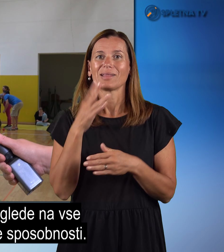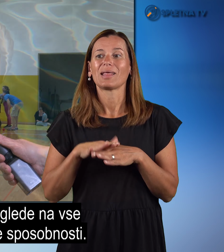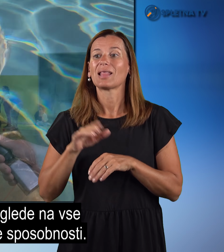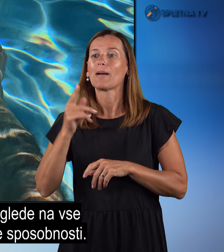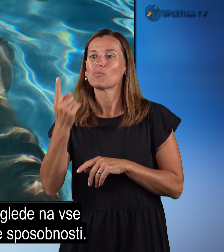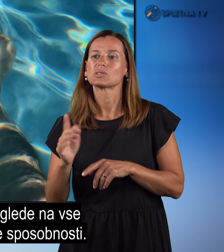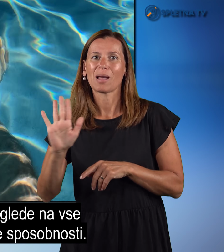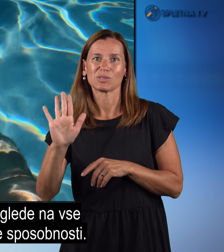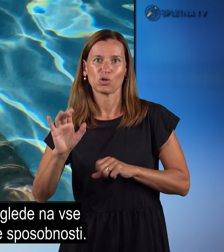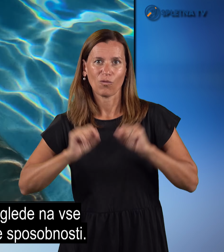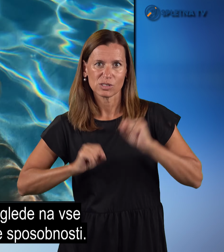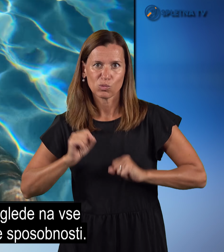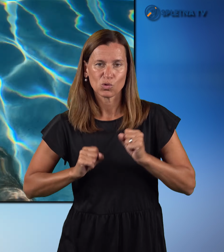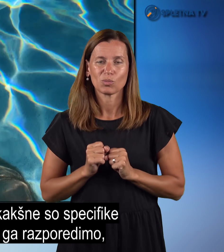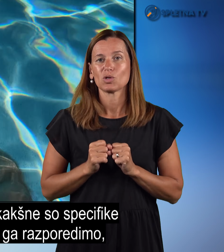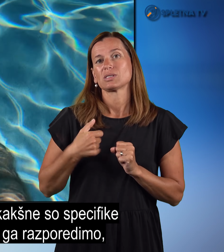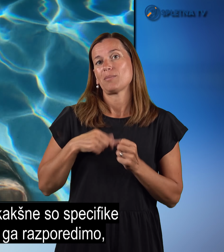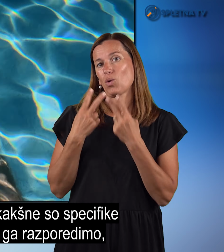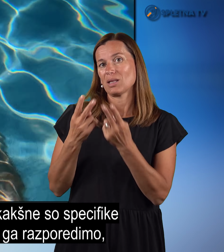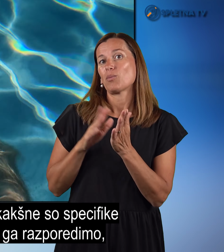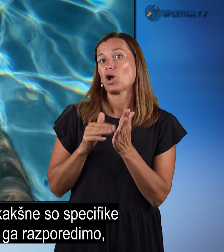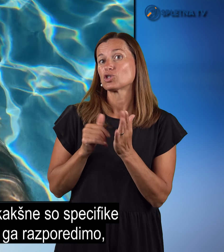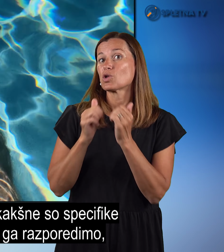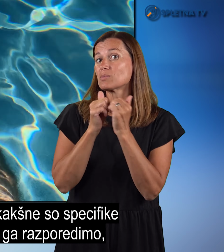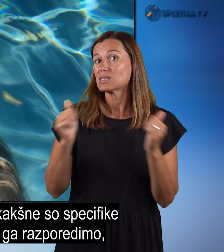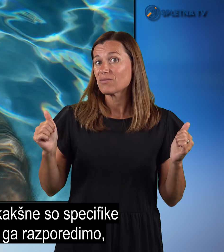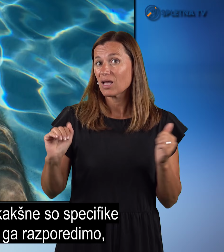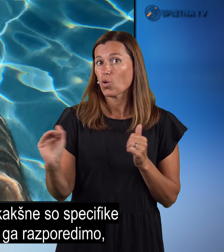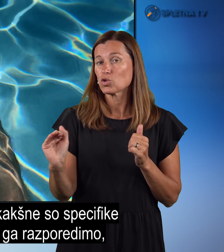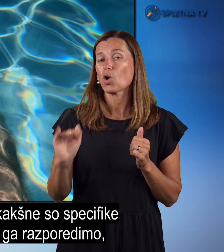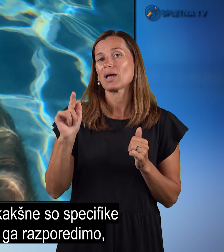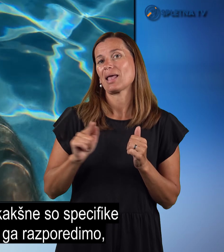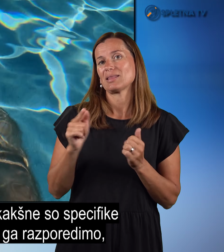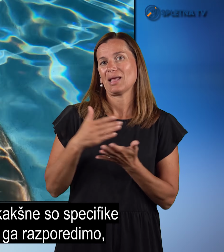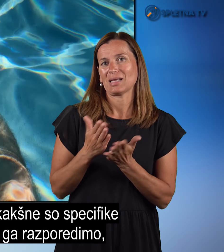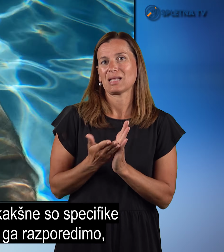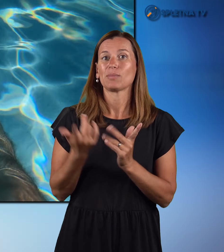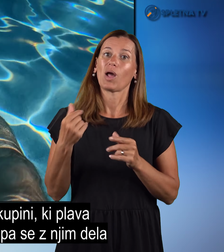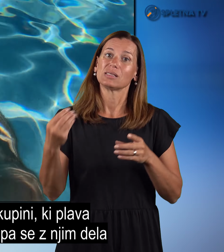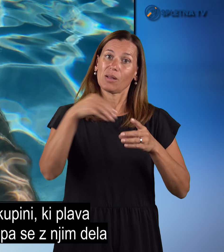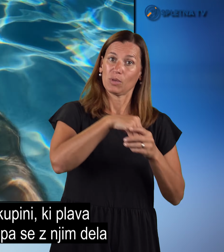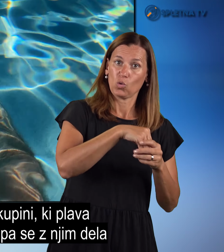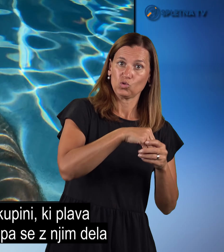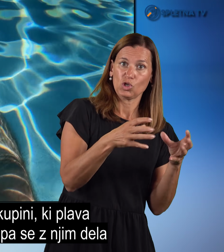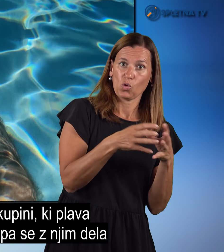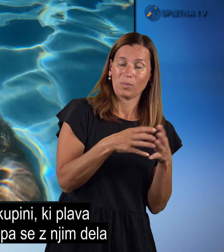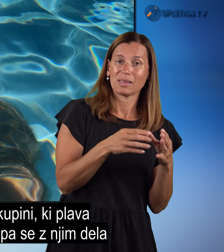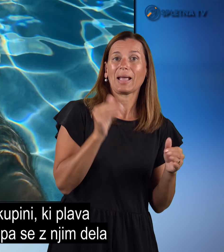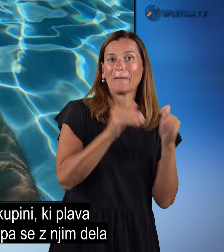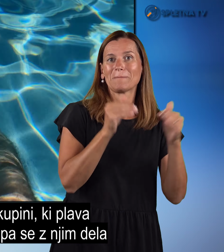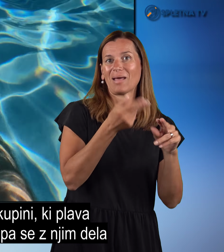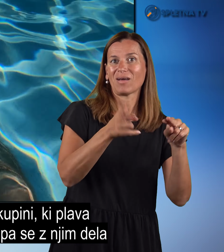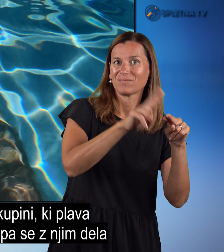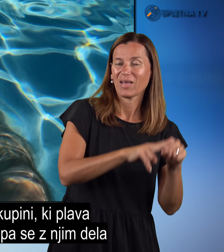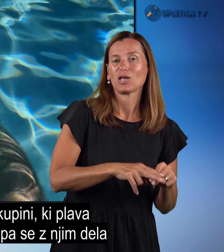na posameznikove sposobnosti. Potem pogledamo, kakšne so specifike samega otroka in razdelimo, ali se priključi skupini, ki